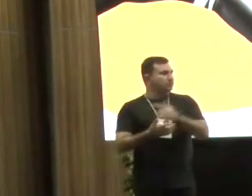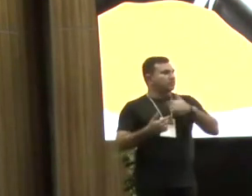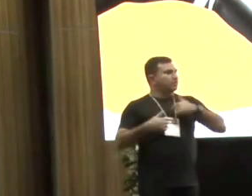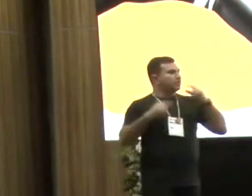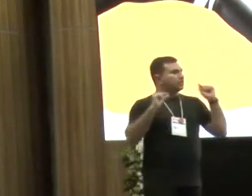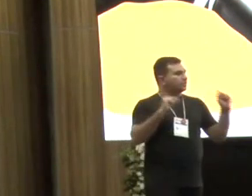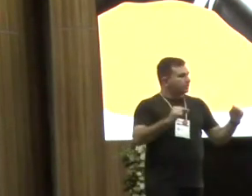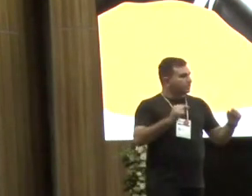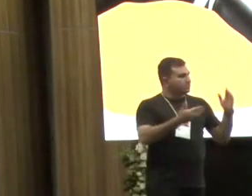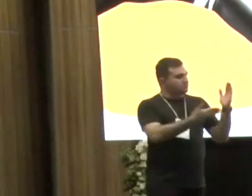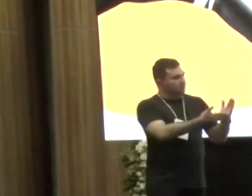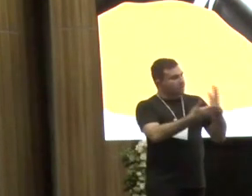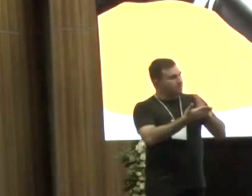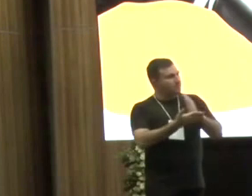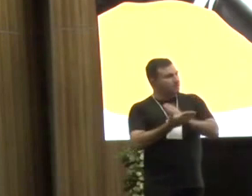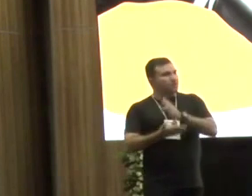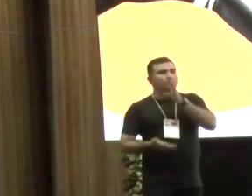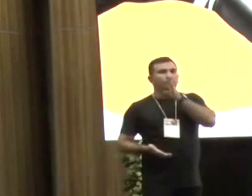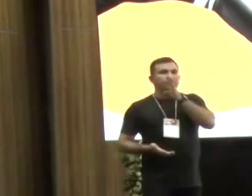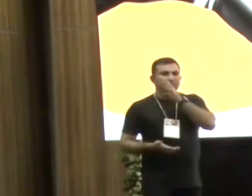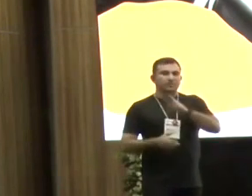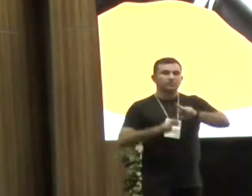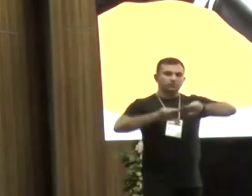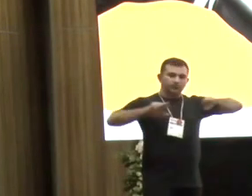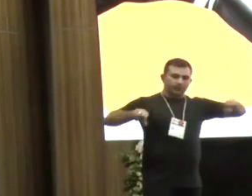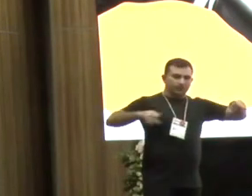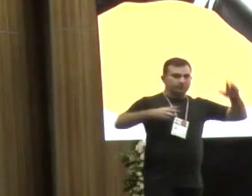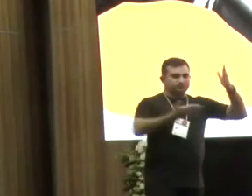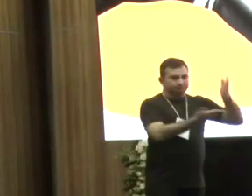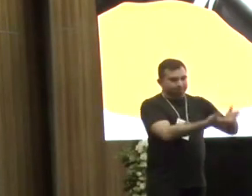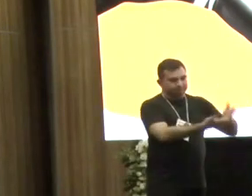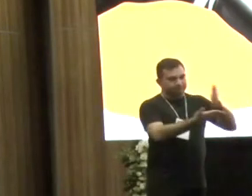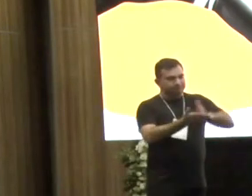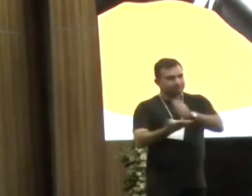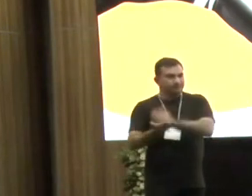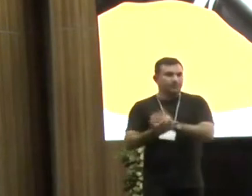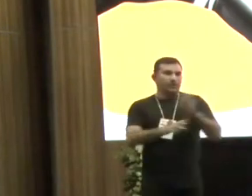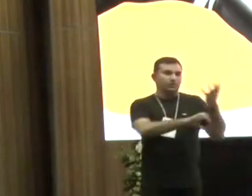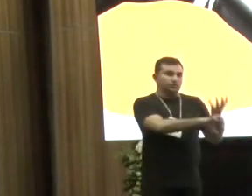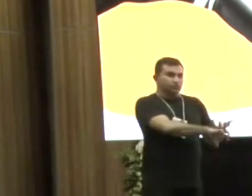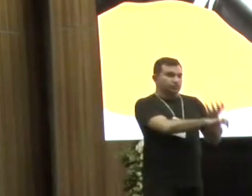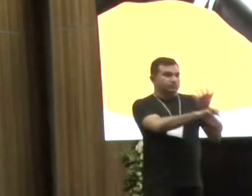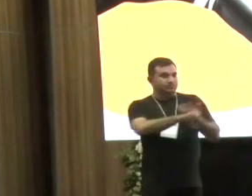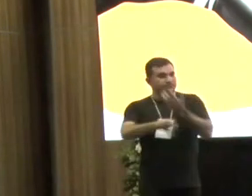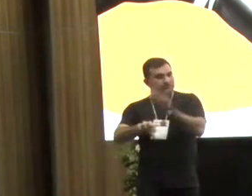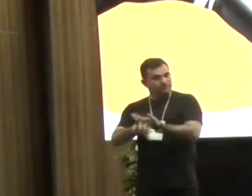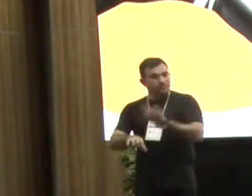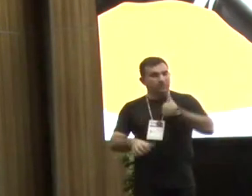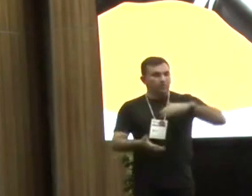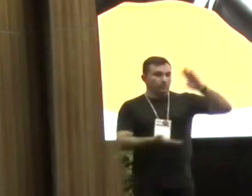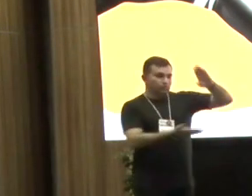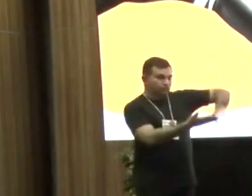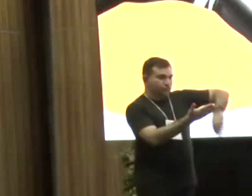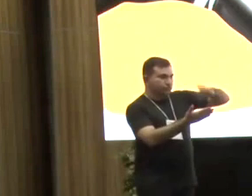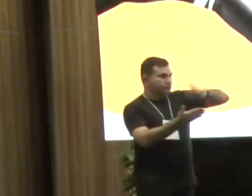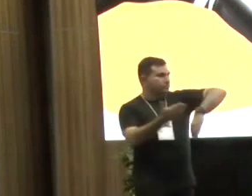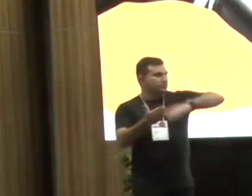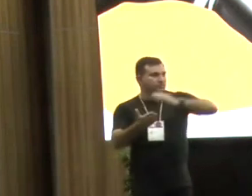o conhecimento em várias disciplinas. Quando eu tiro um objeto de